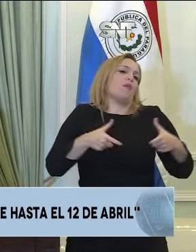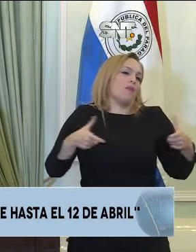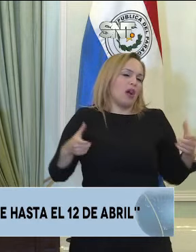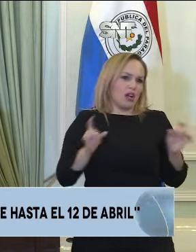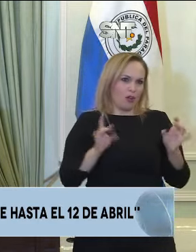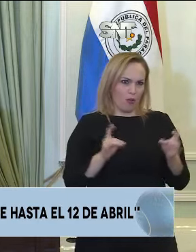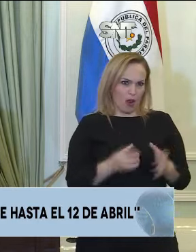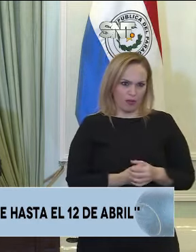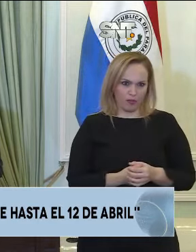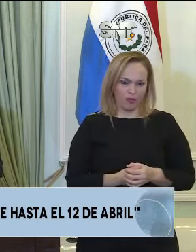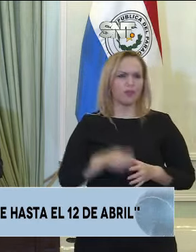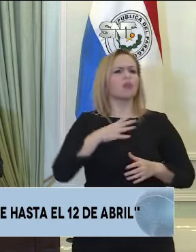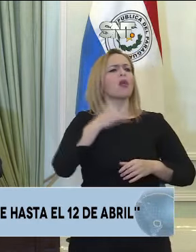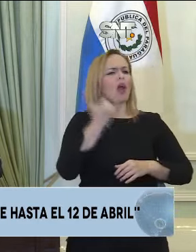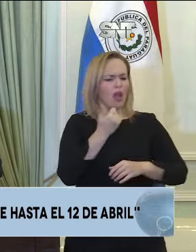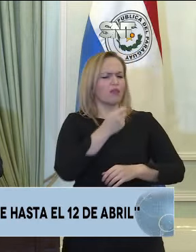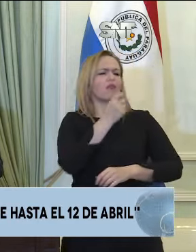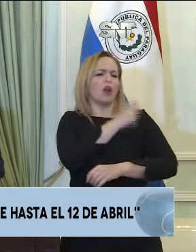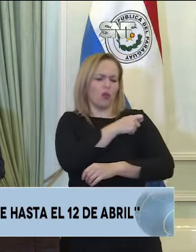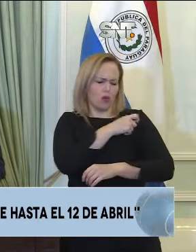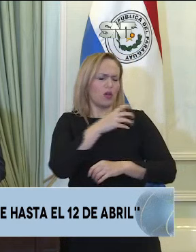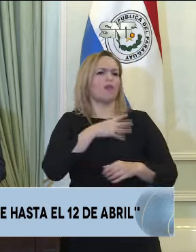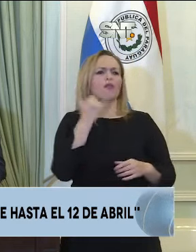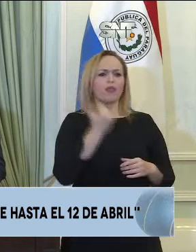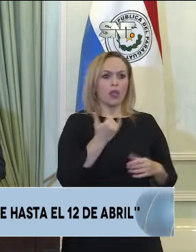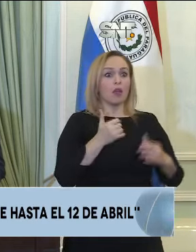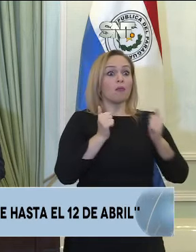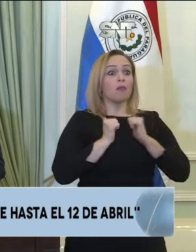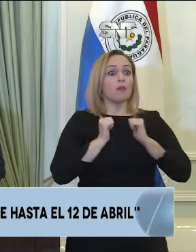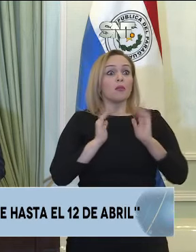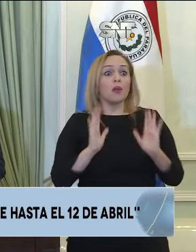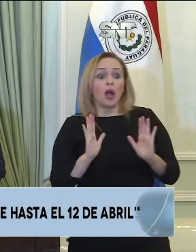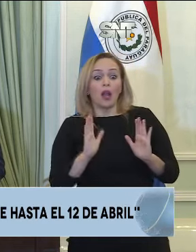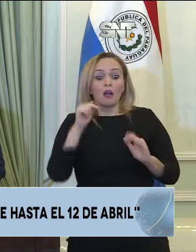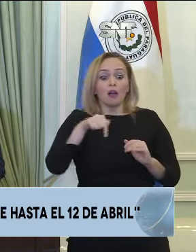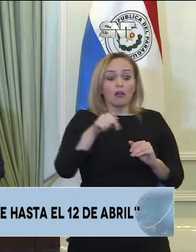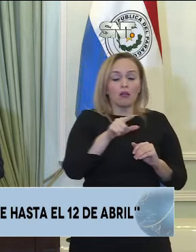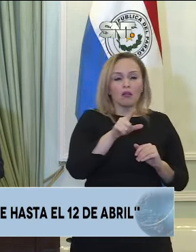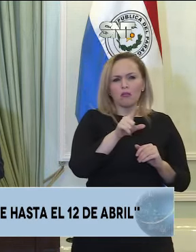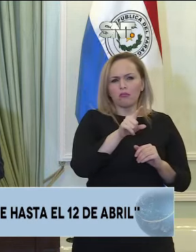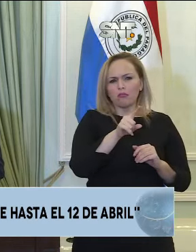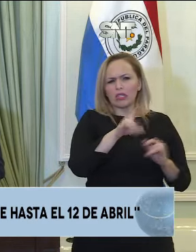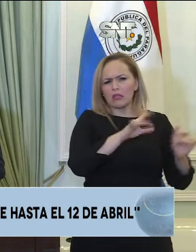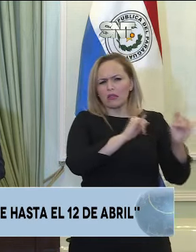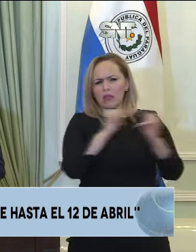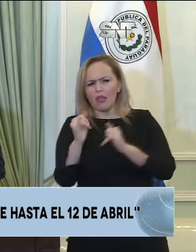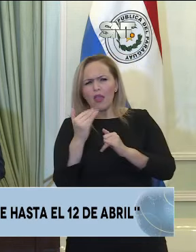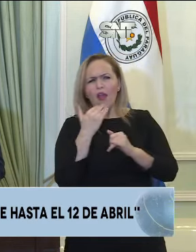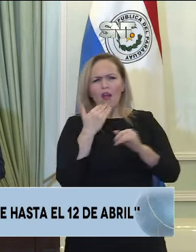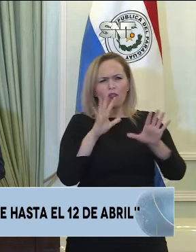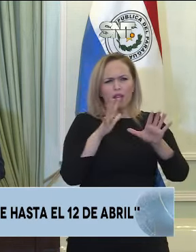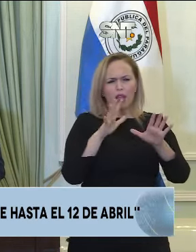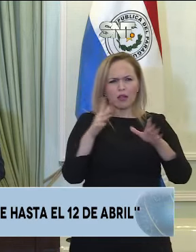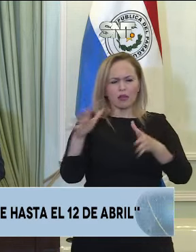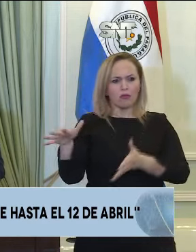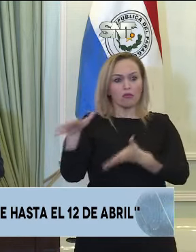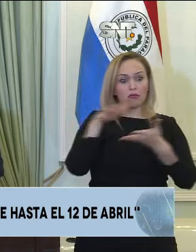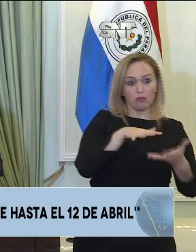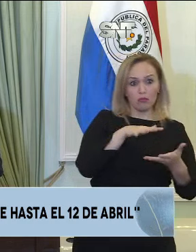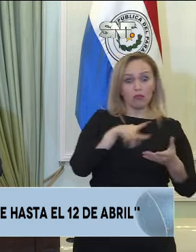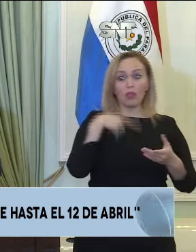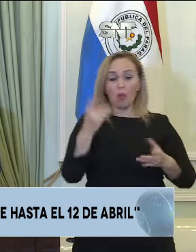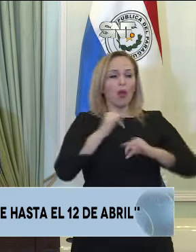garantiza la vacuna, entonces? La vacuna se garantiza. Estamos esperando para la primera quincena de abril. Tan pronto tengamos eso confirmado, lo